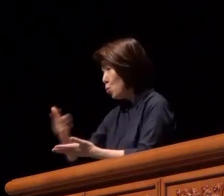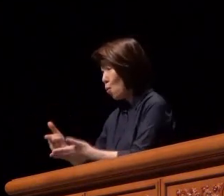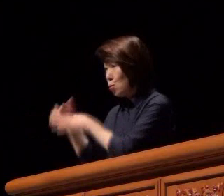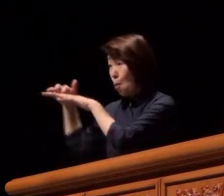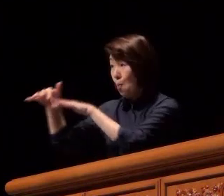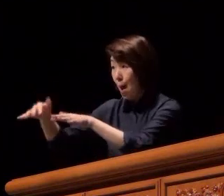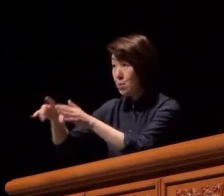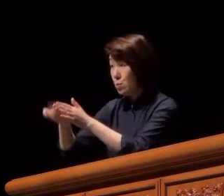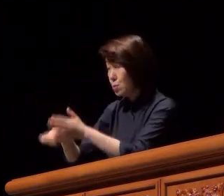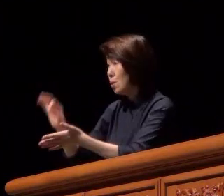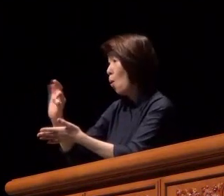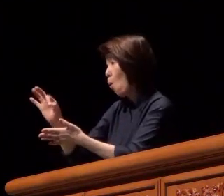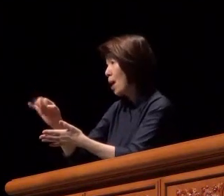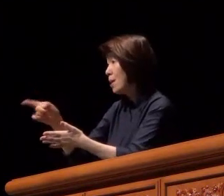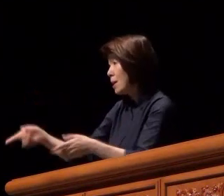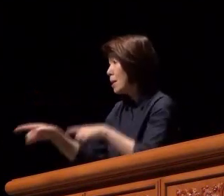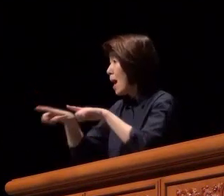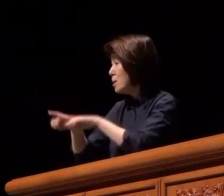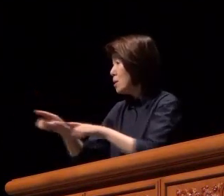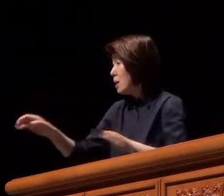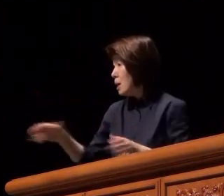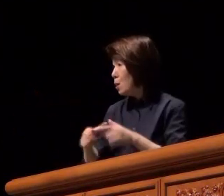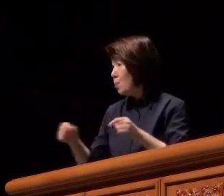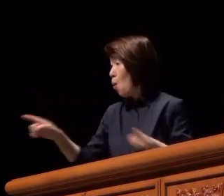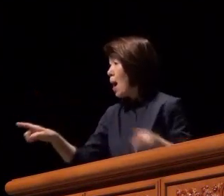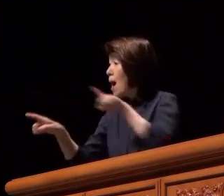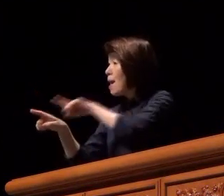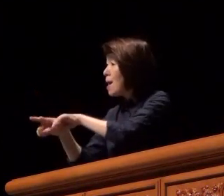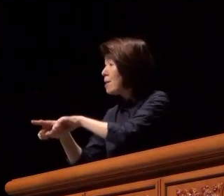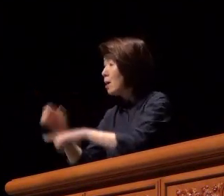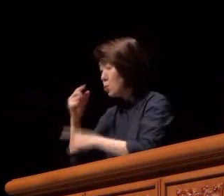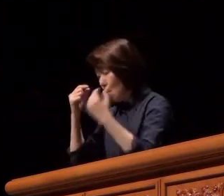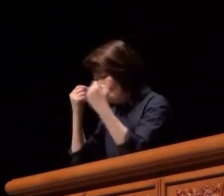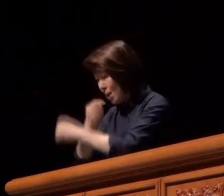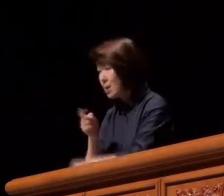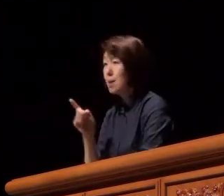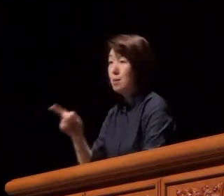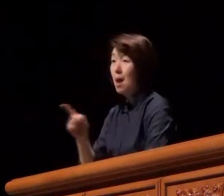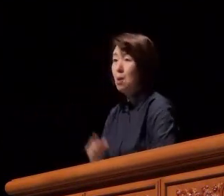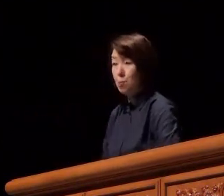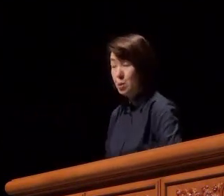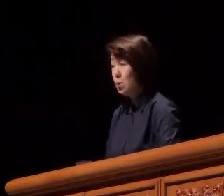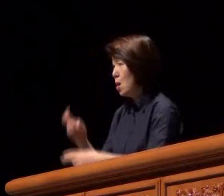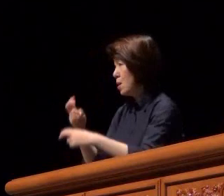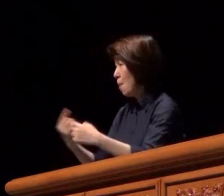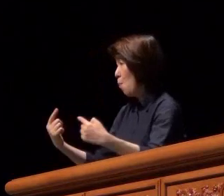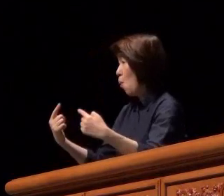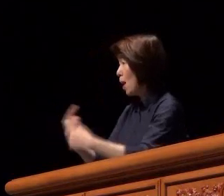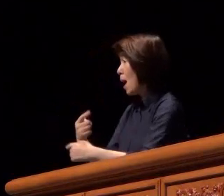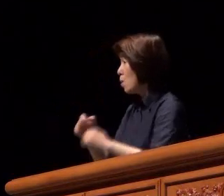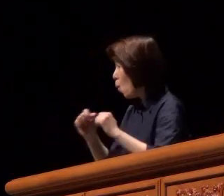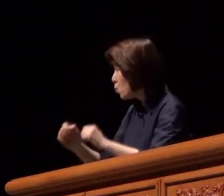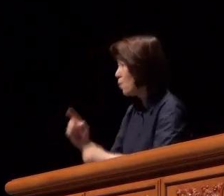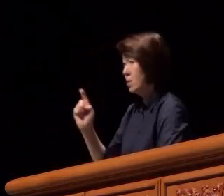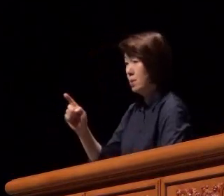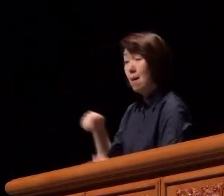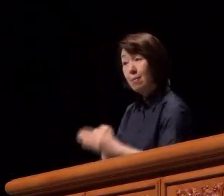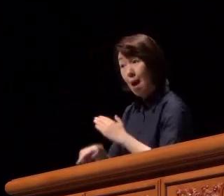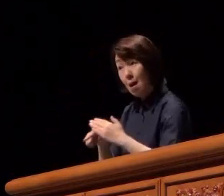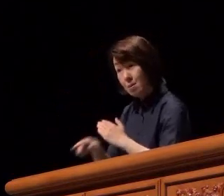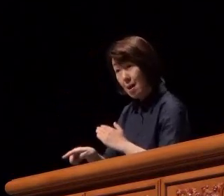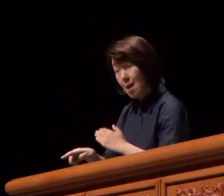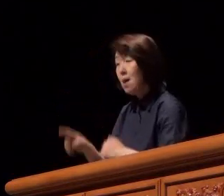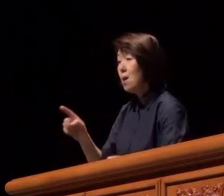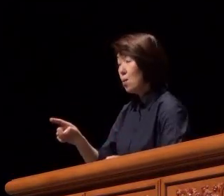時にそれに直ちに連帯するということは間違えていますね。で憲法を変えようとしています。なぜ変えるか、